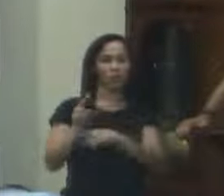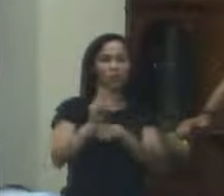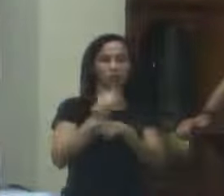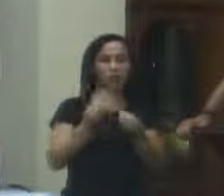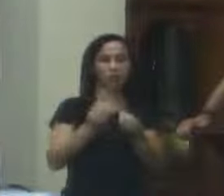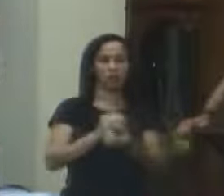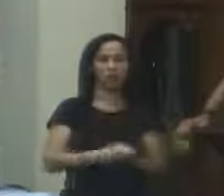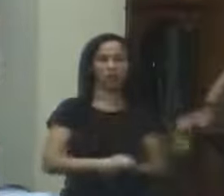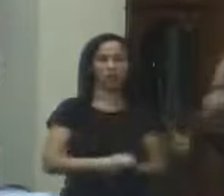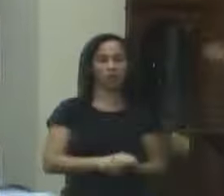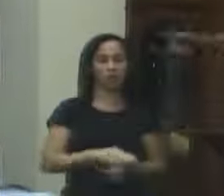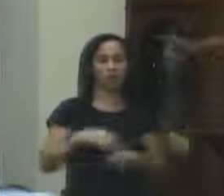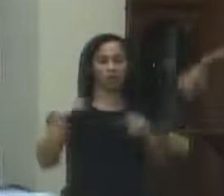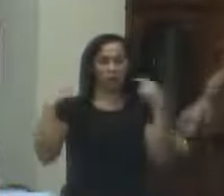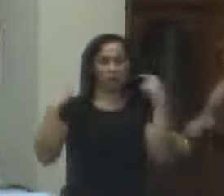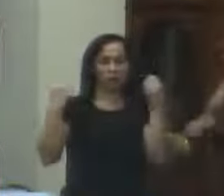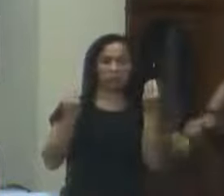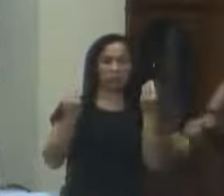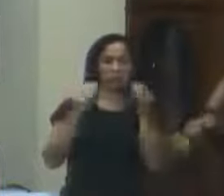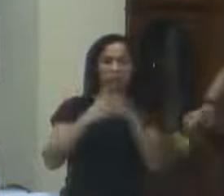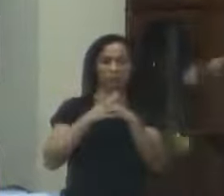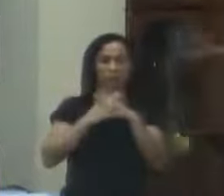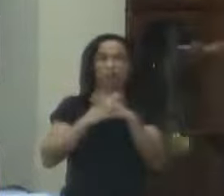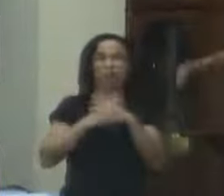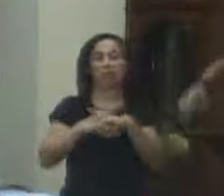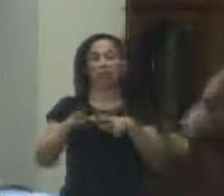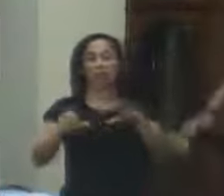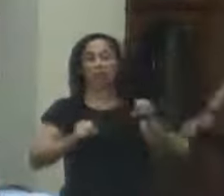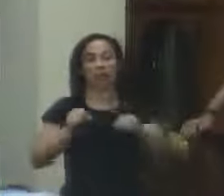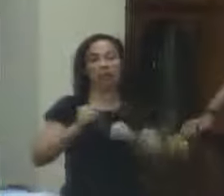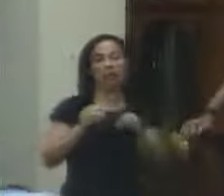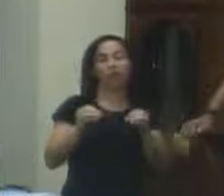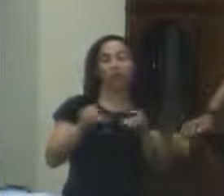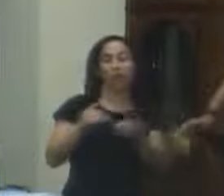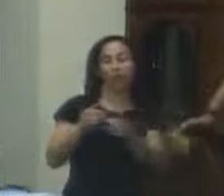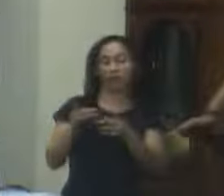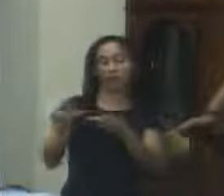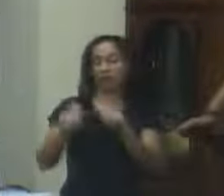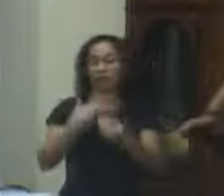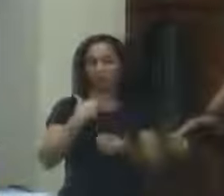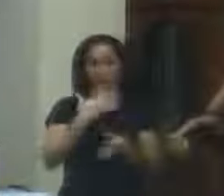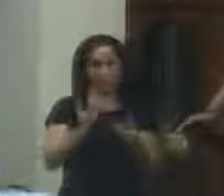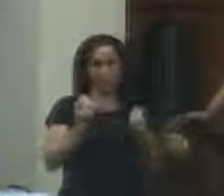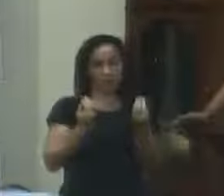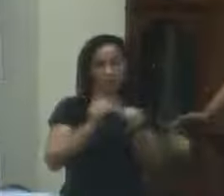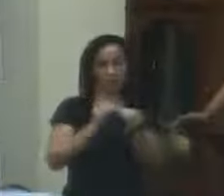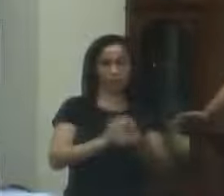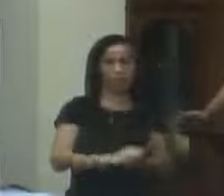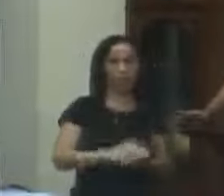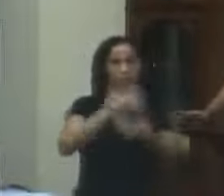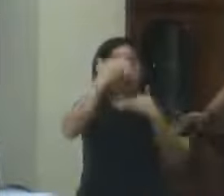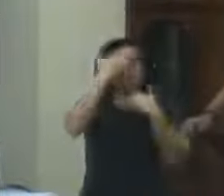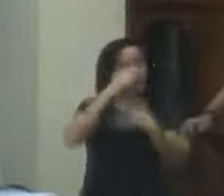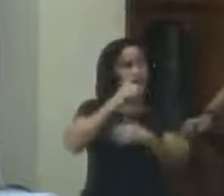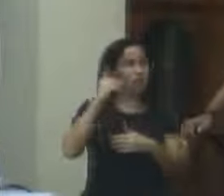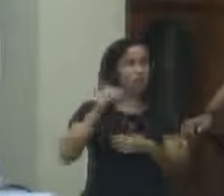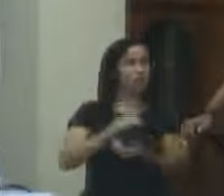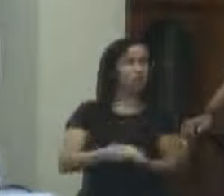ficava igual um maluco, para um carro, abre lata de cerveja, a gente mandava tirar. Então, a gente não tinha esse controle. Graças a Deus,